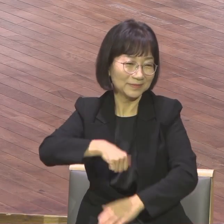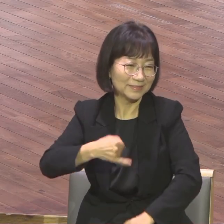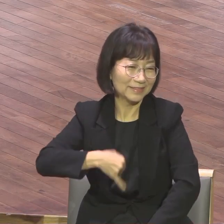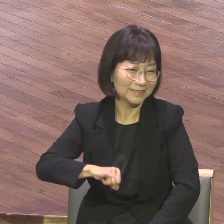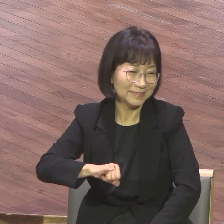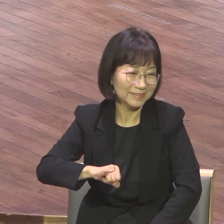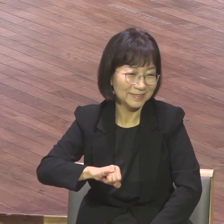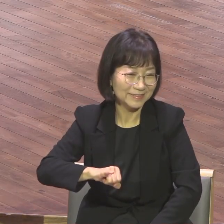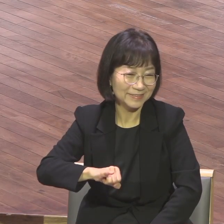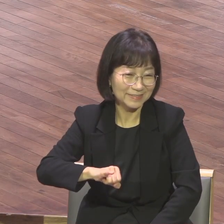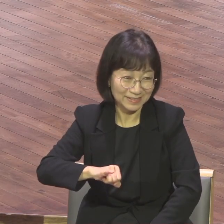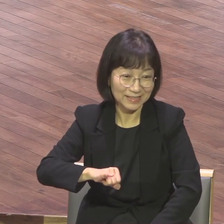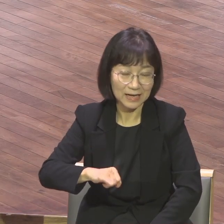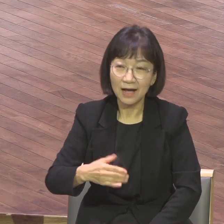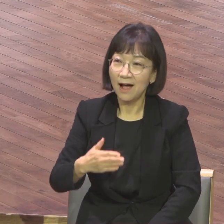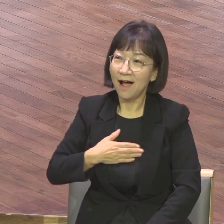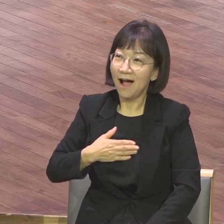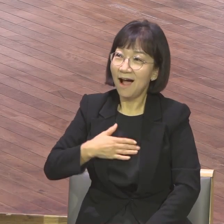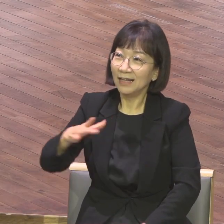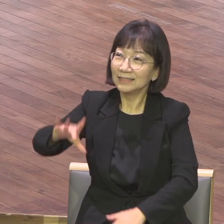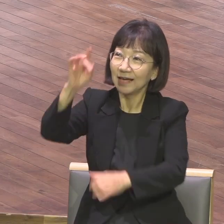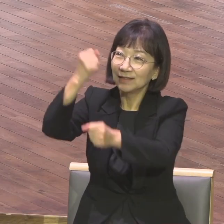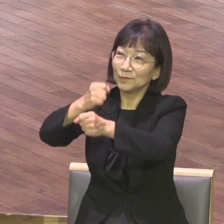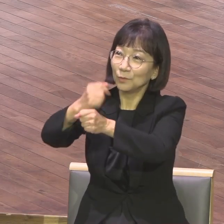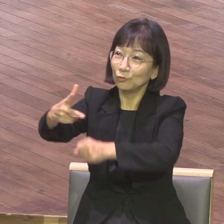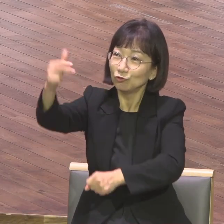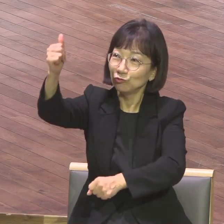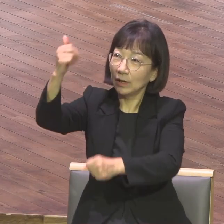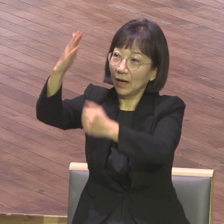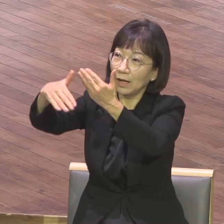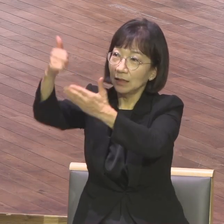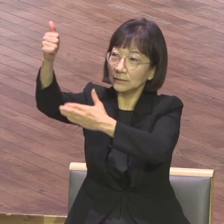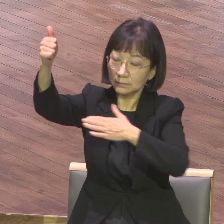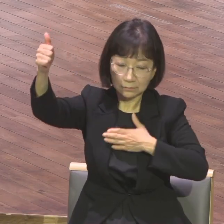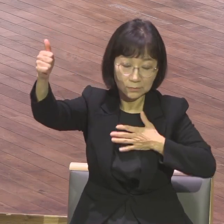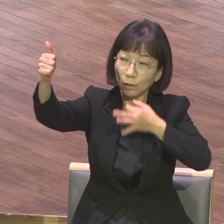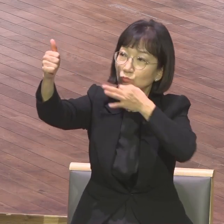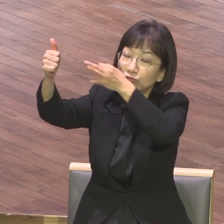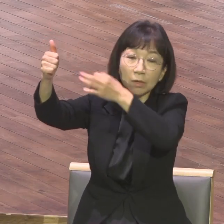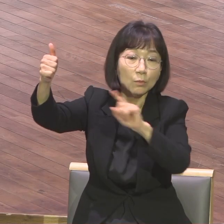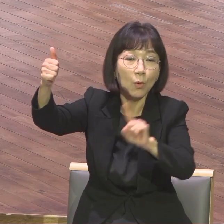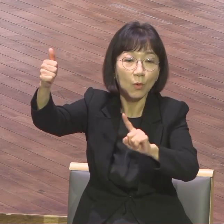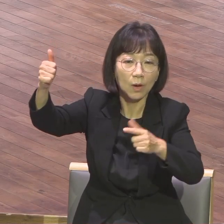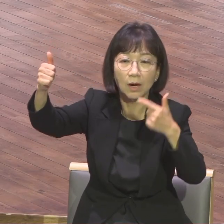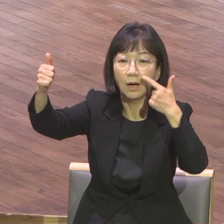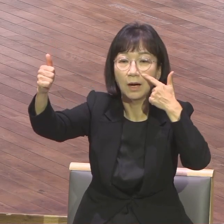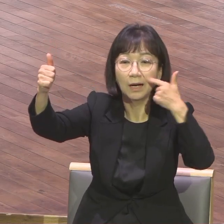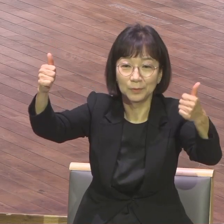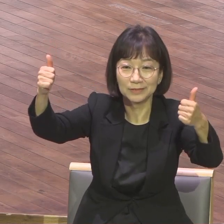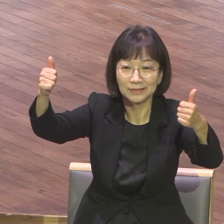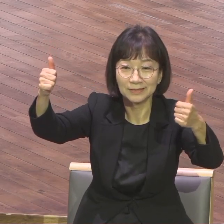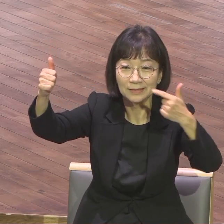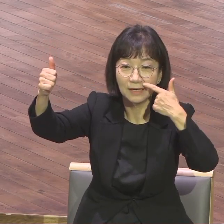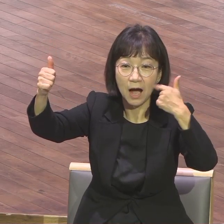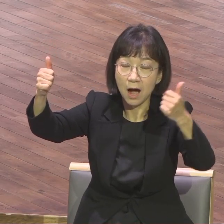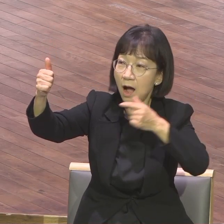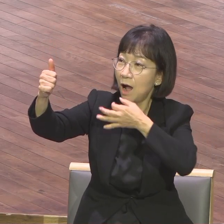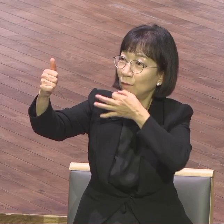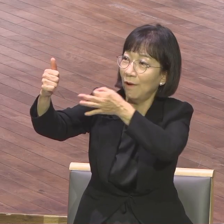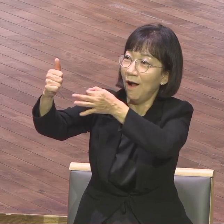돼가지고 창조주 하나님을 아버지로 부른다. 이게 태어난 구원받은 성도 최고의